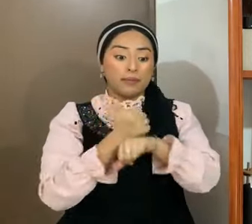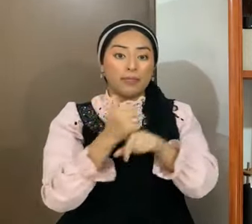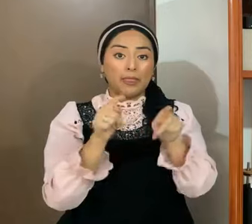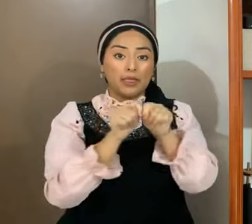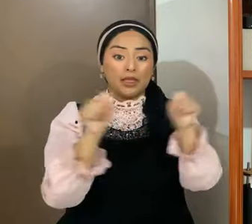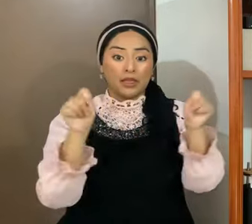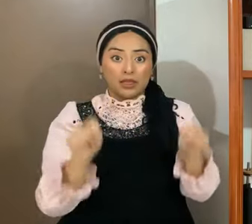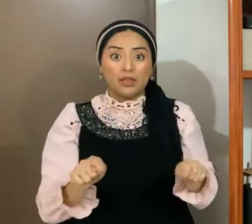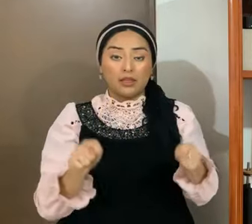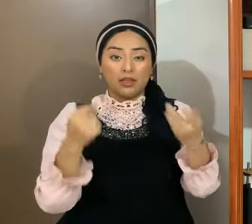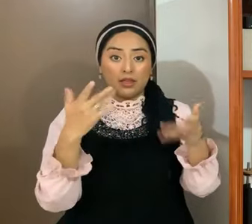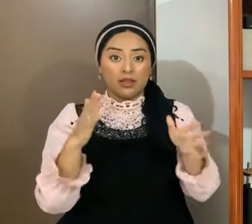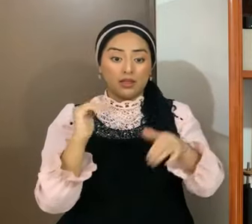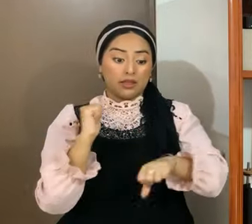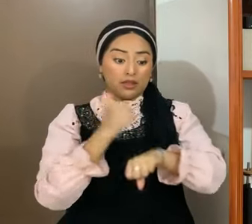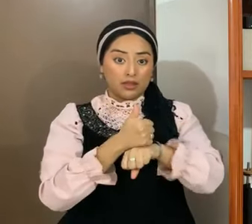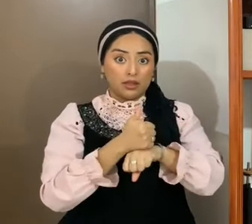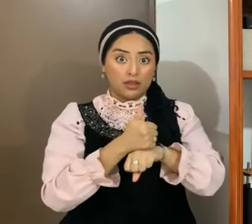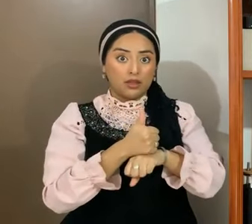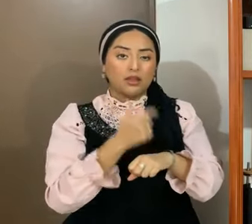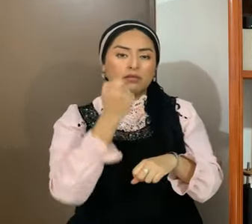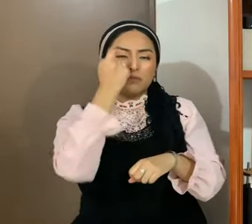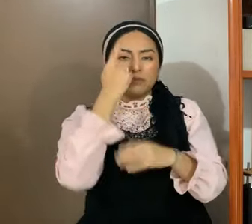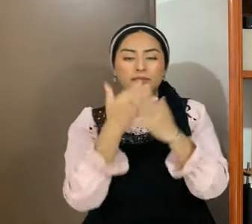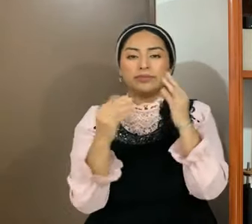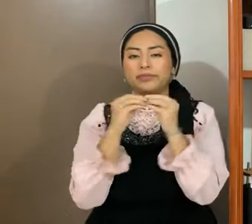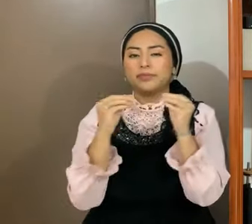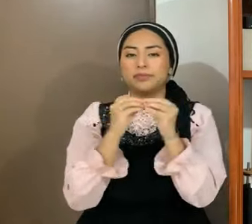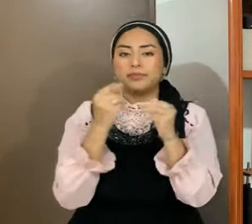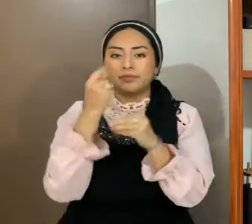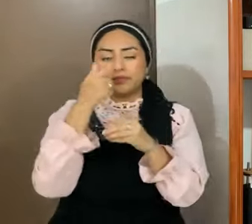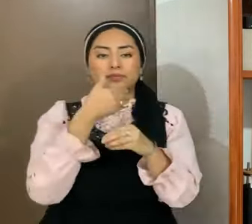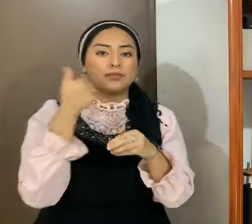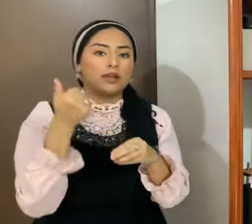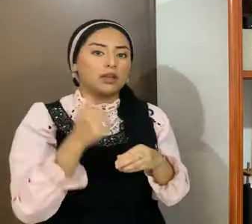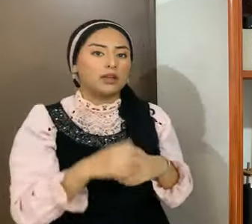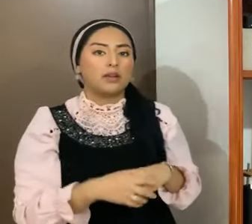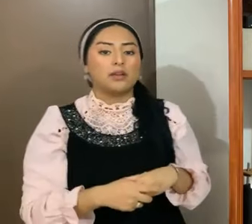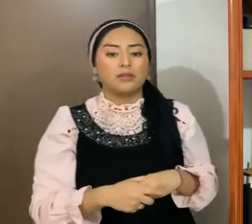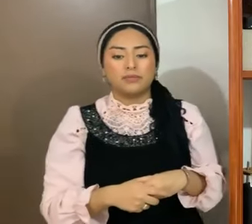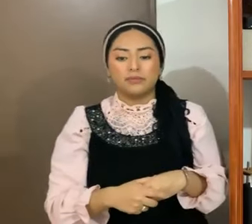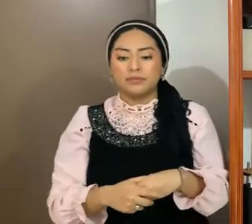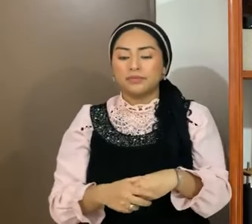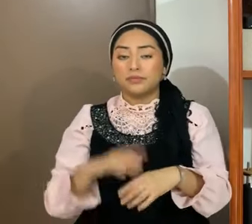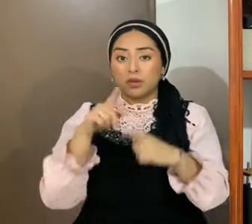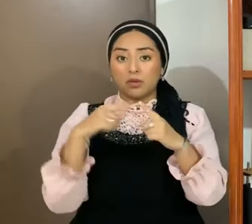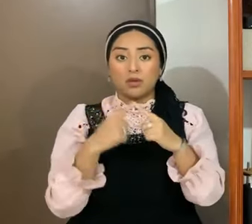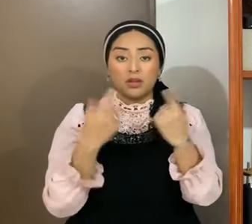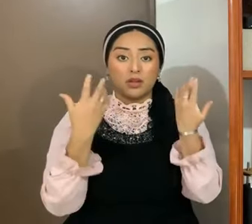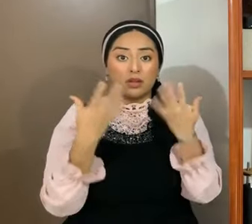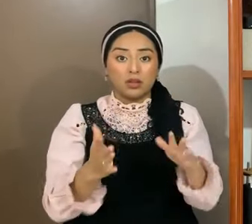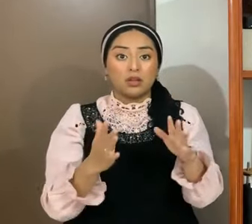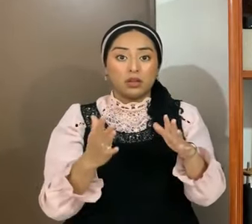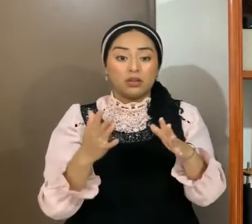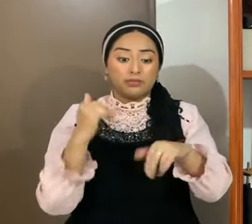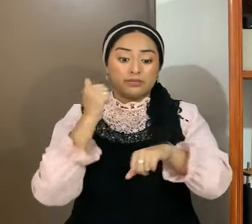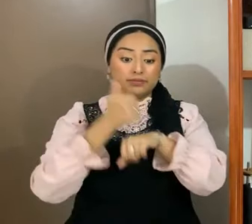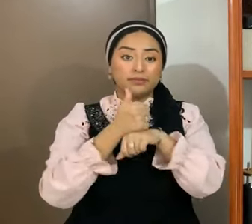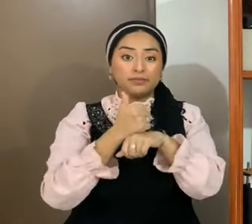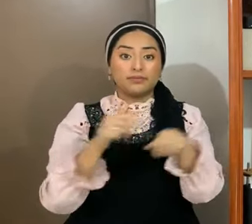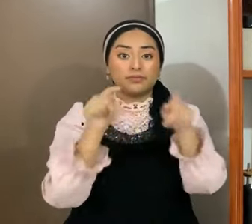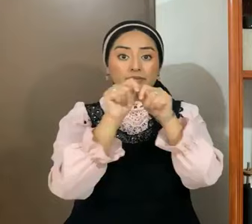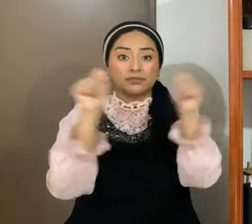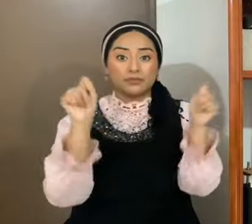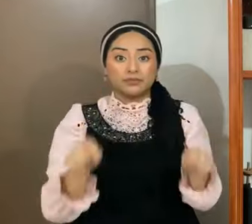poquito más despacio, esto ya lo hemos visto, pero vamos a entenderlo un poquito mejor para comprender la Haftará. Una vez que se establece